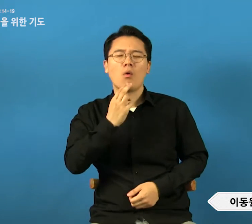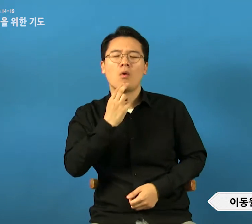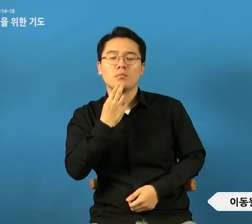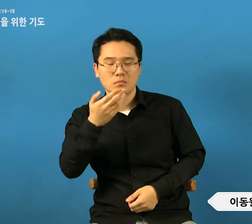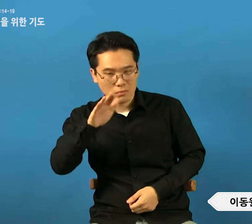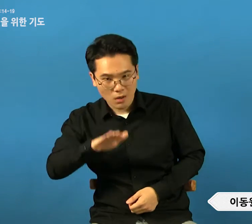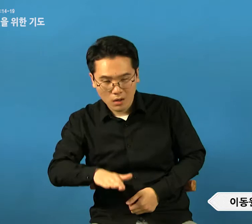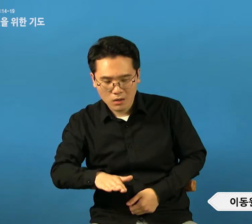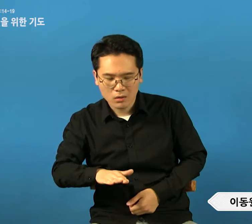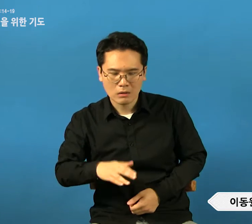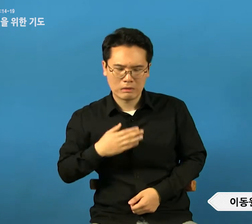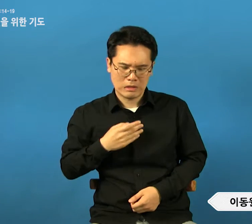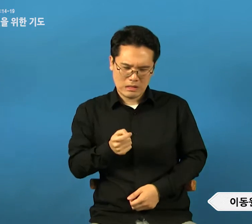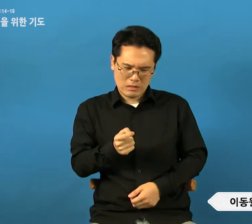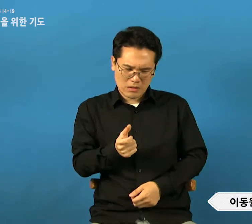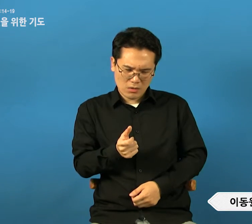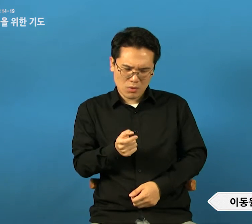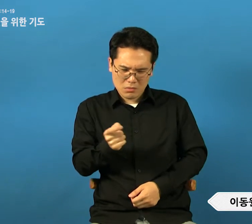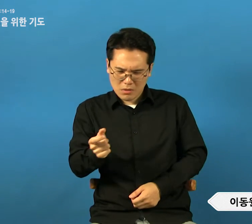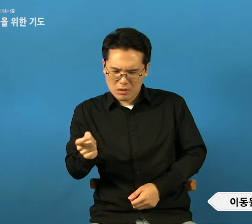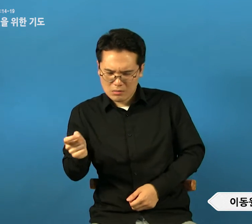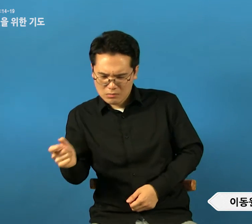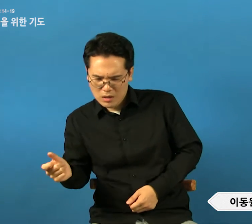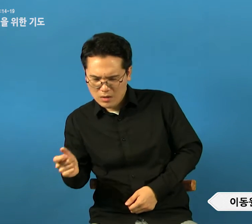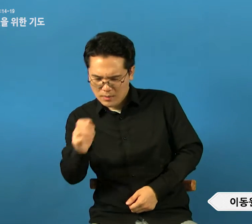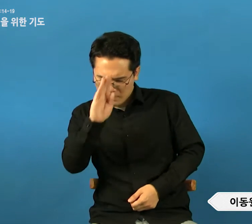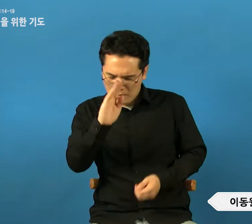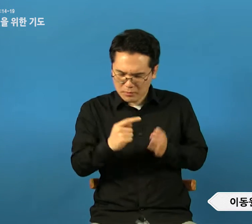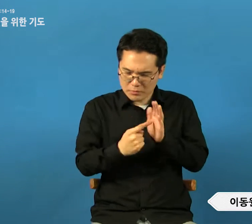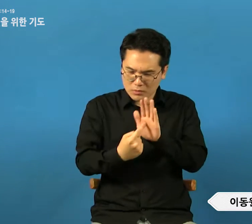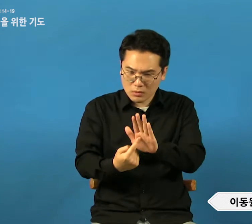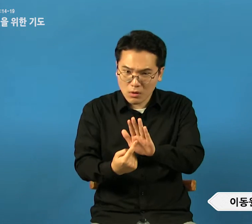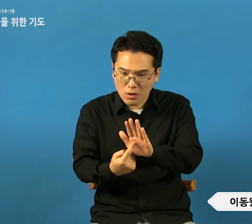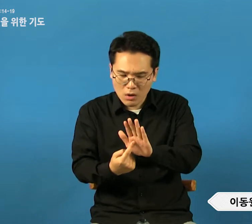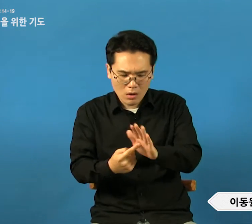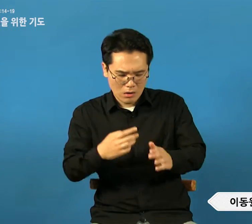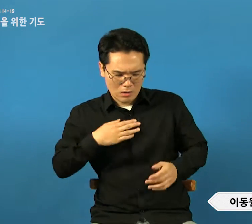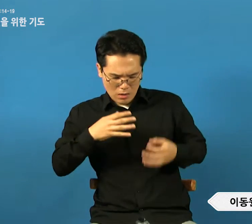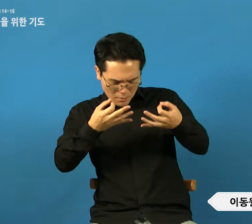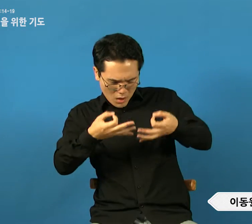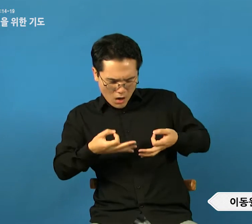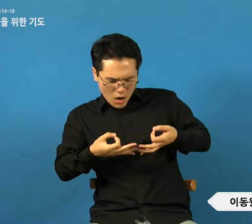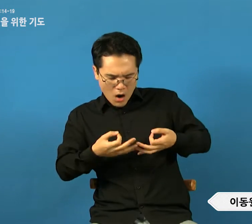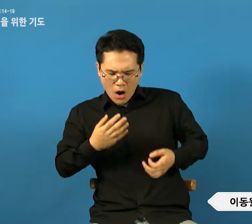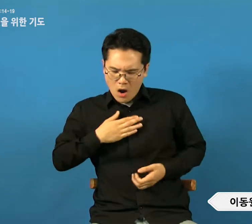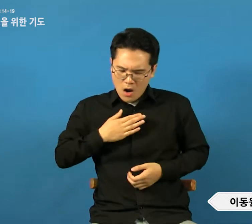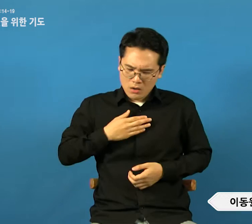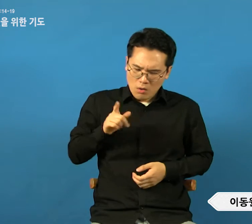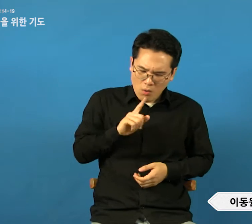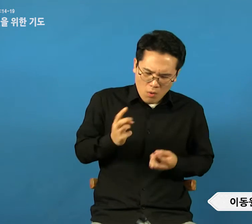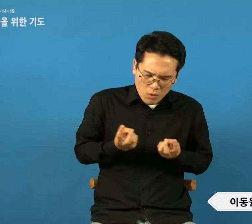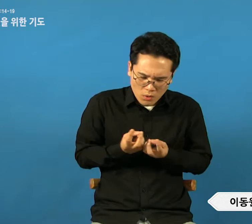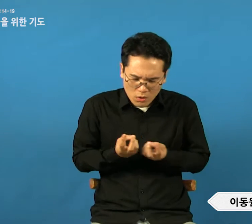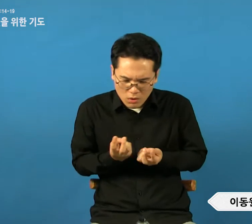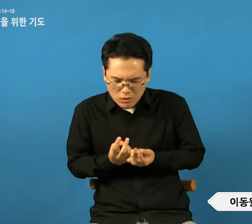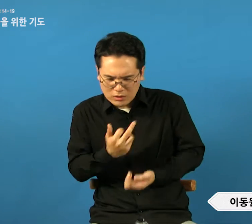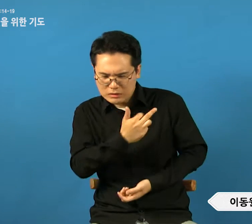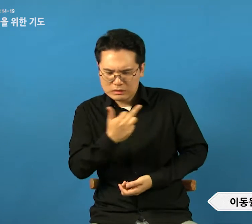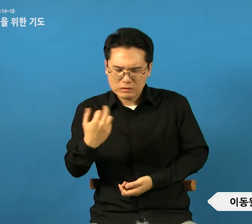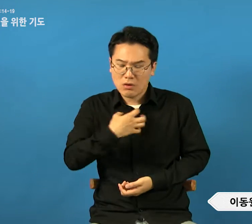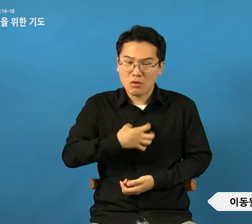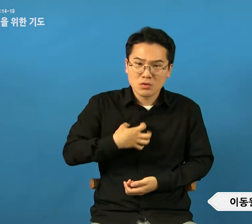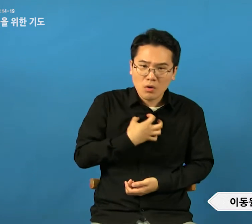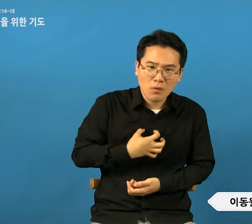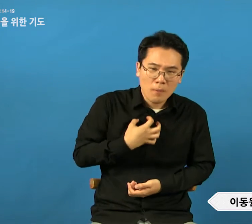병명이지만 사소한 몸의 증상에도 마치 내 몸에 큰 병이 생긴 것처럼 염려하는